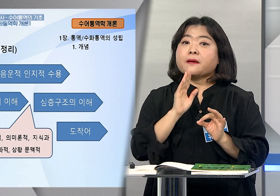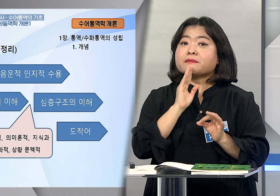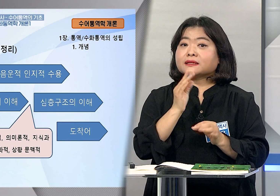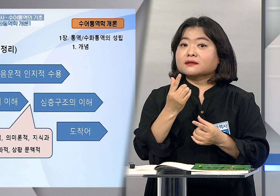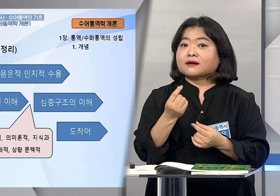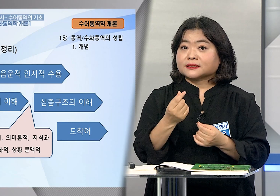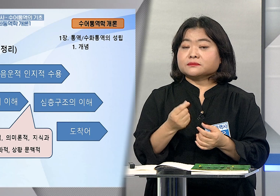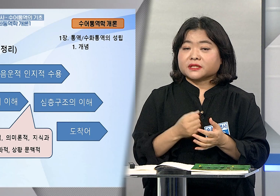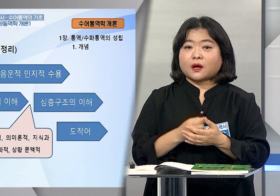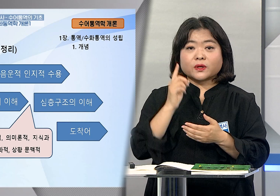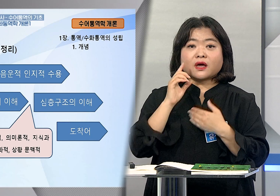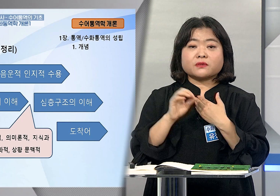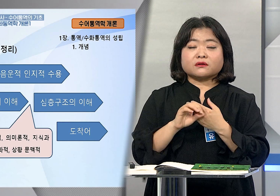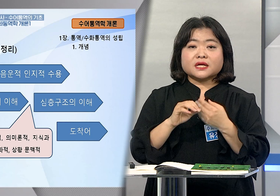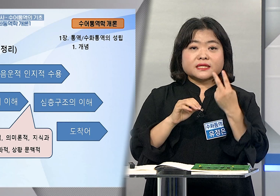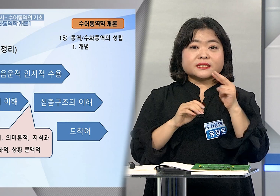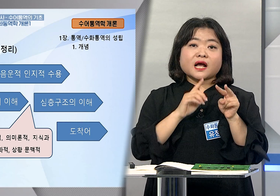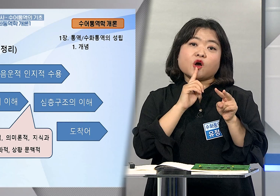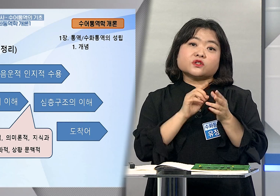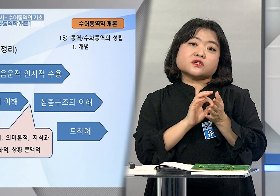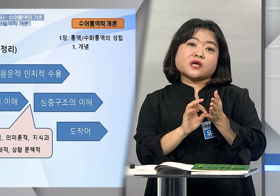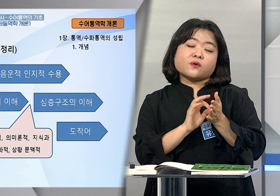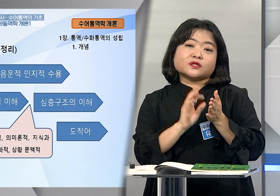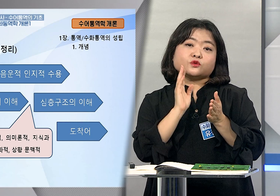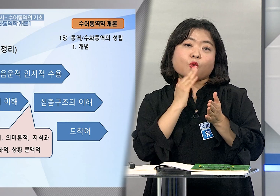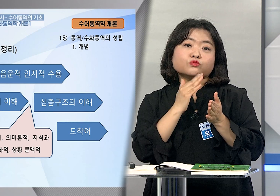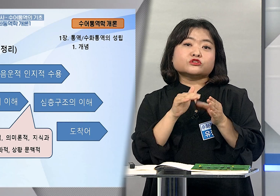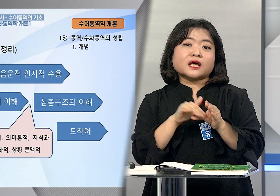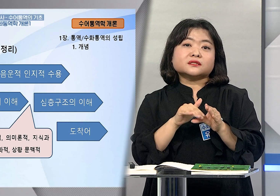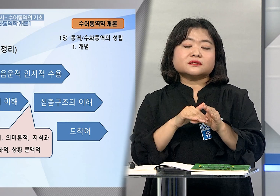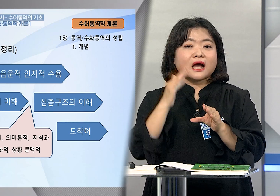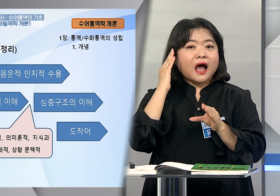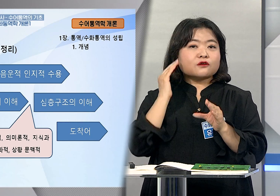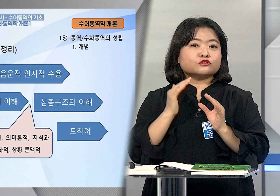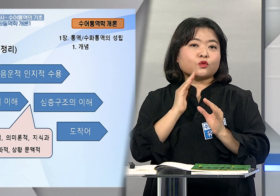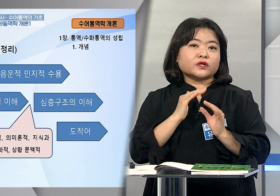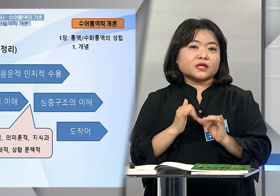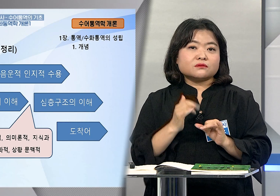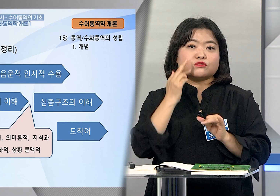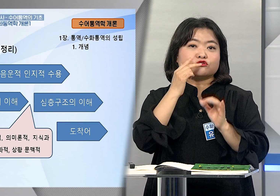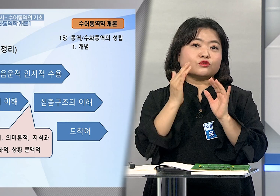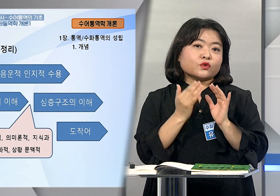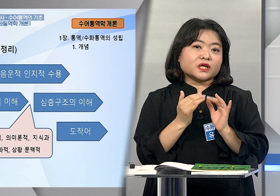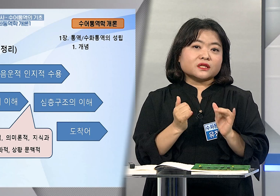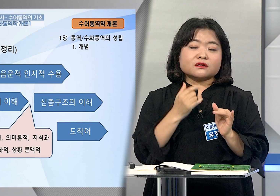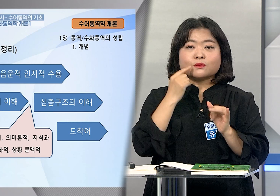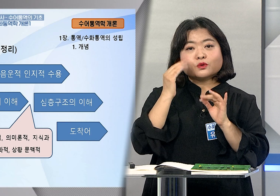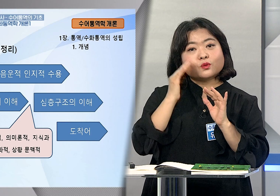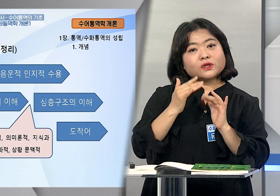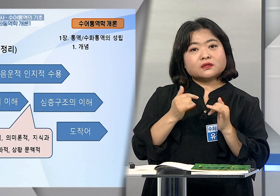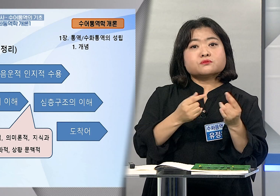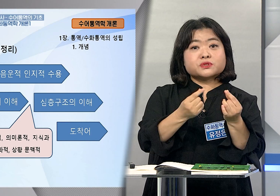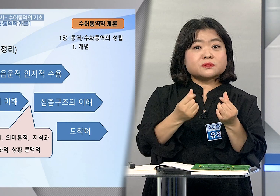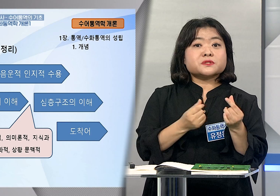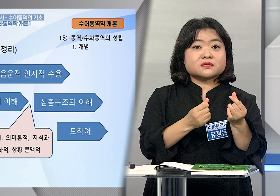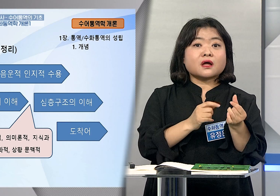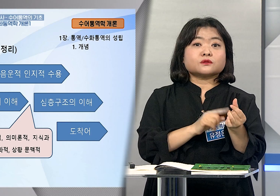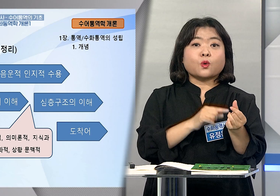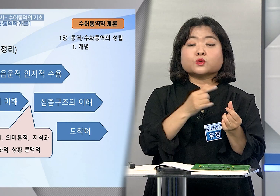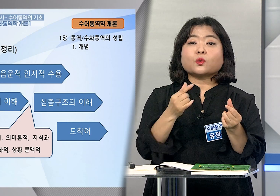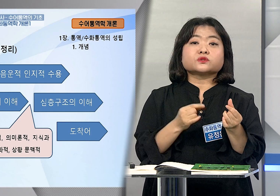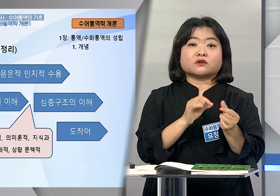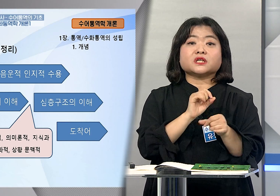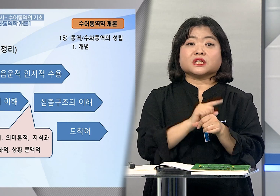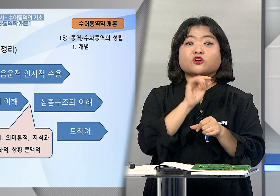게 맞는 것 같습니다. 왜냐하면 시각 언어를 사용하는 농문화는 한국 농인, 미국 농인, 일본 농인